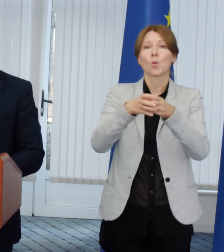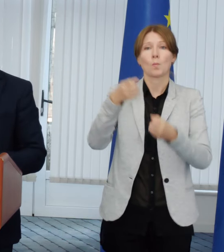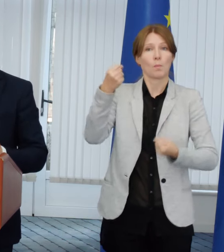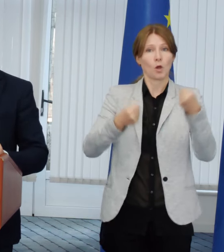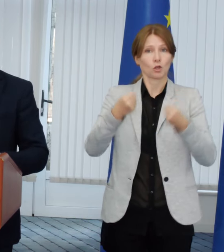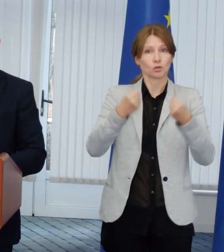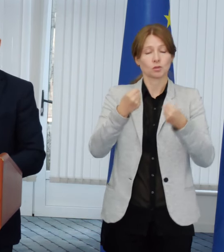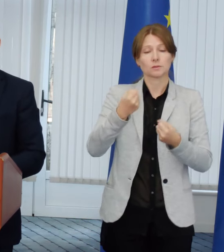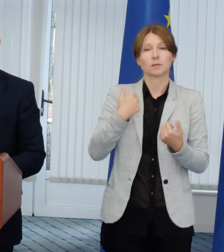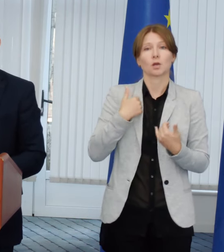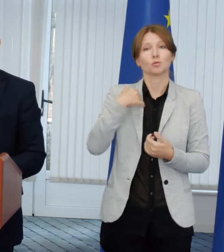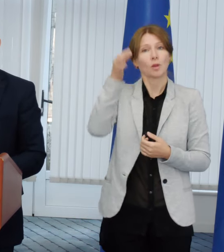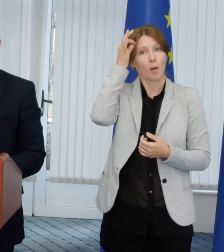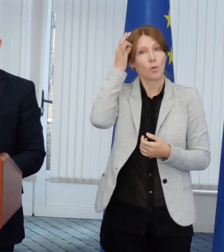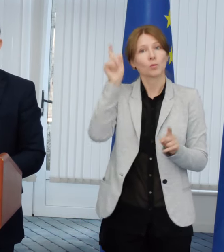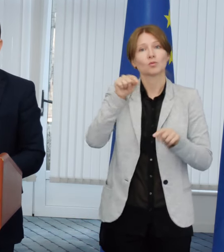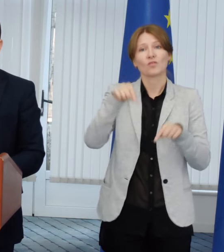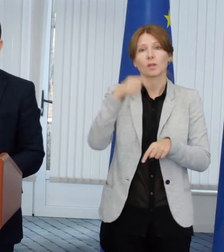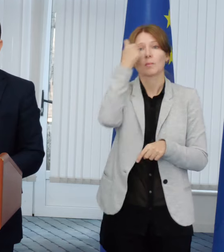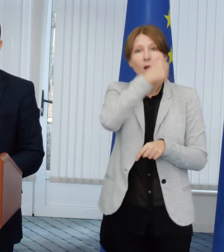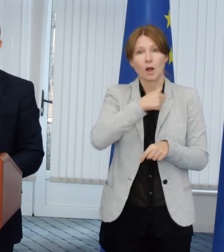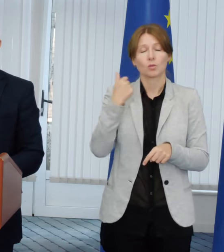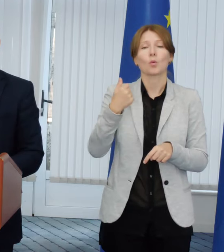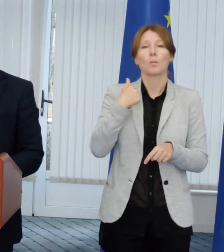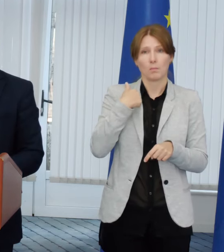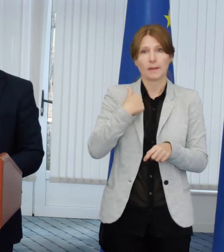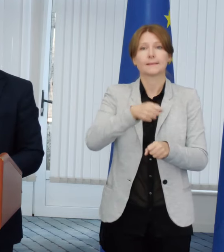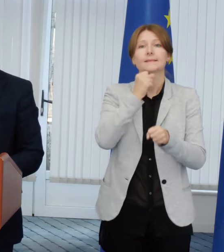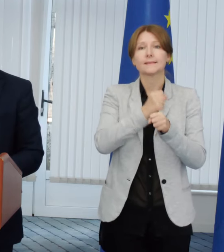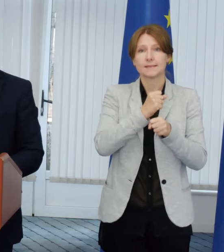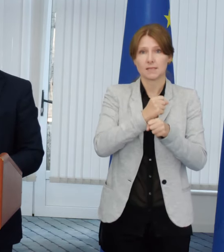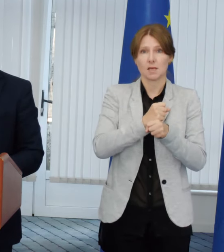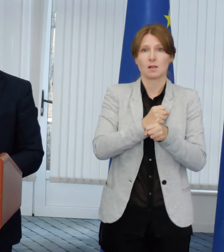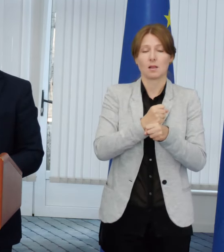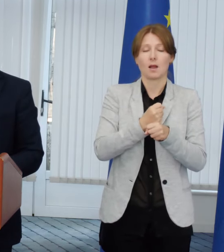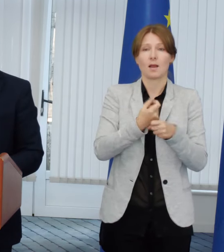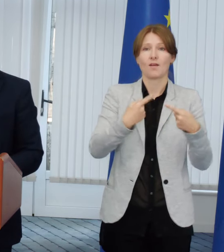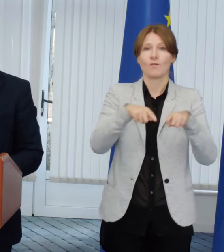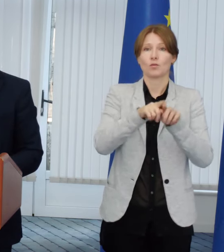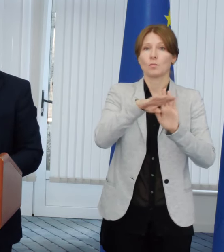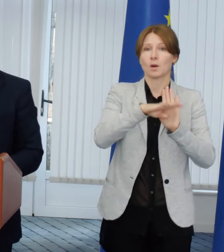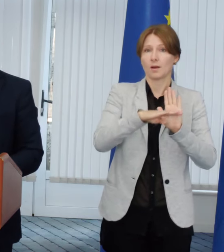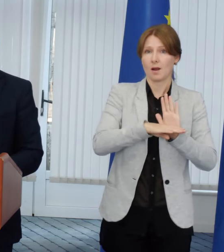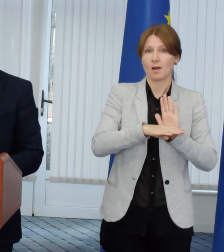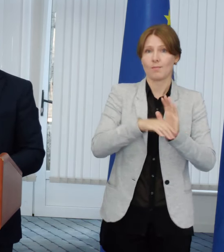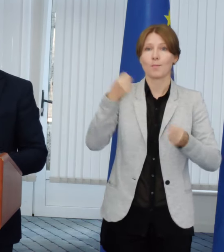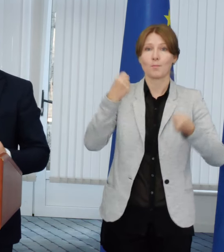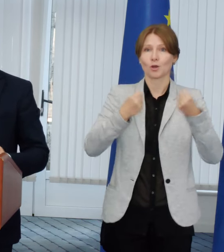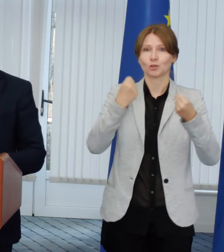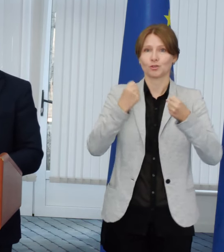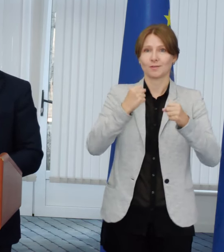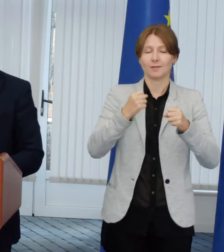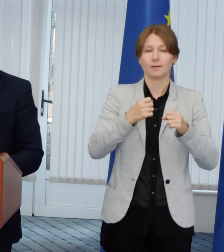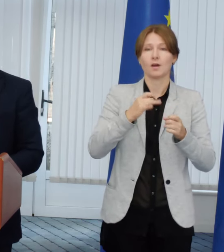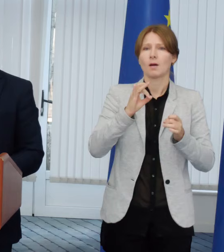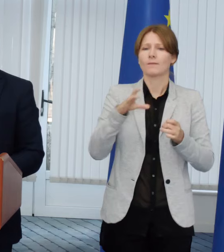amintesc că în acest an noi am creat serviciul echipă mobilă în toate raioanele din Republica Moldova. Deci, la